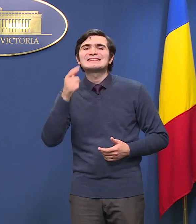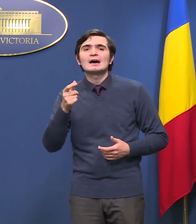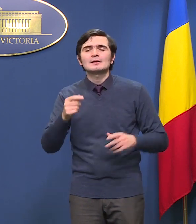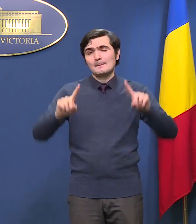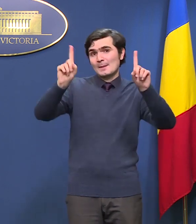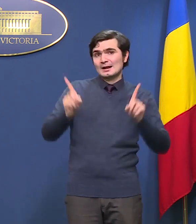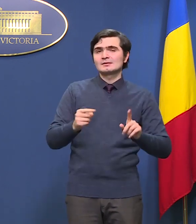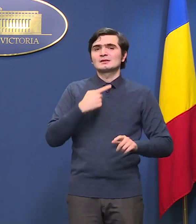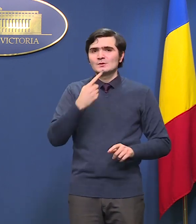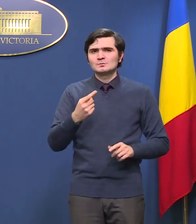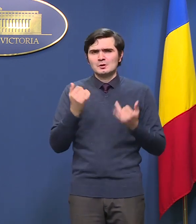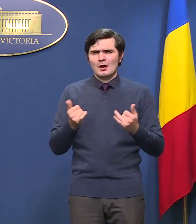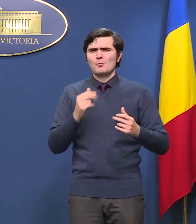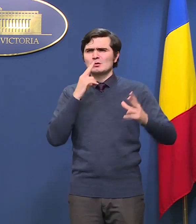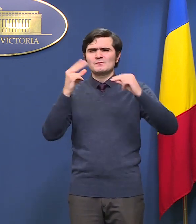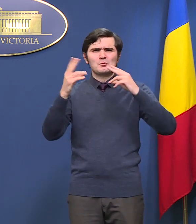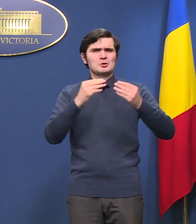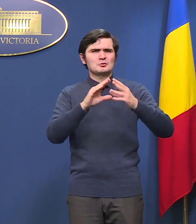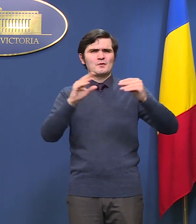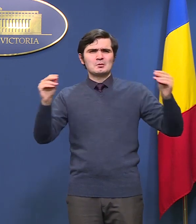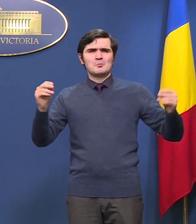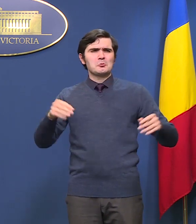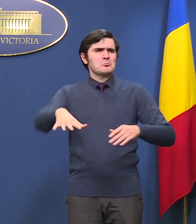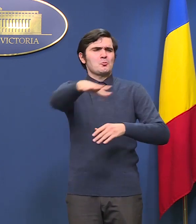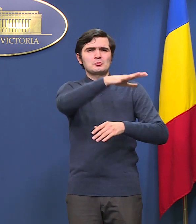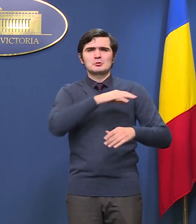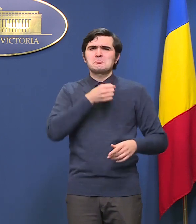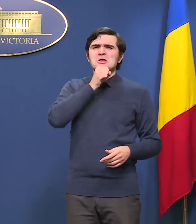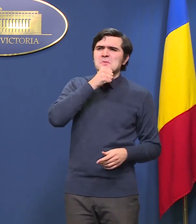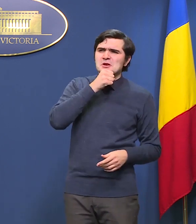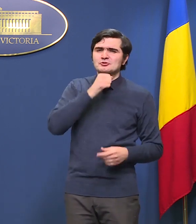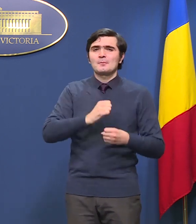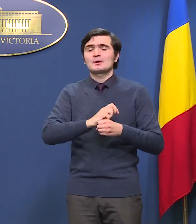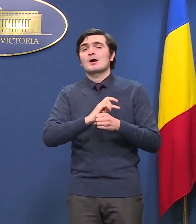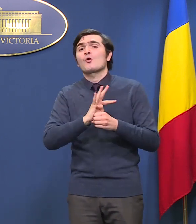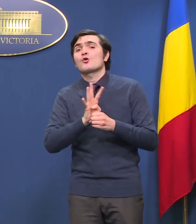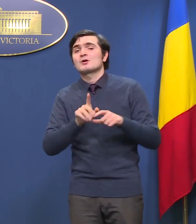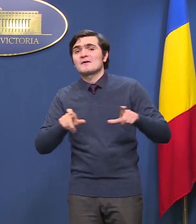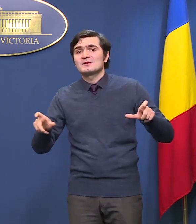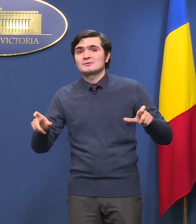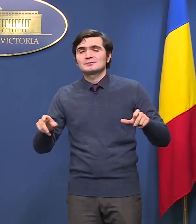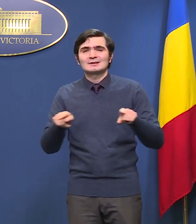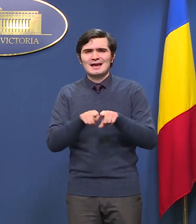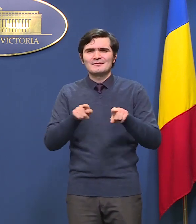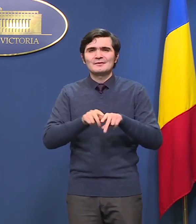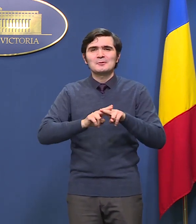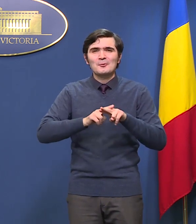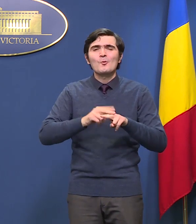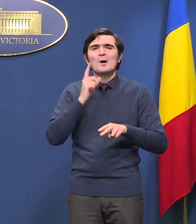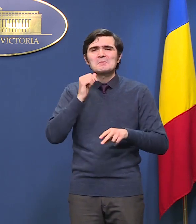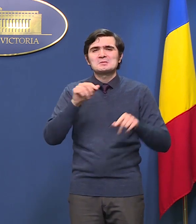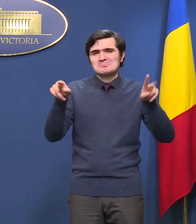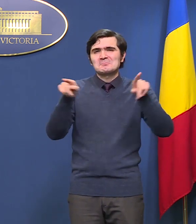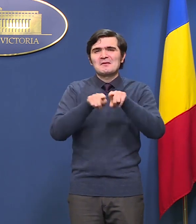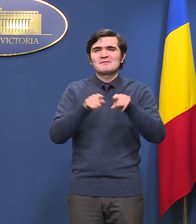mult. Aici multă lume se pricepe la coronavirus, așa cum se pricepea și la fotbal și